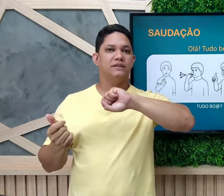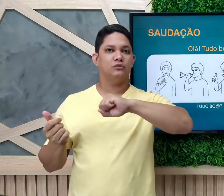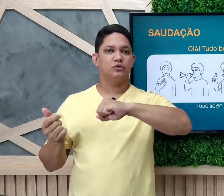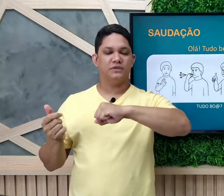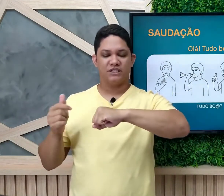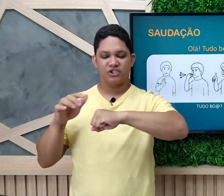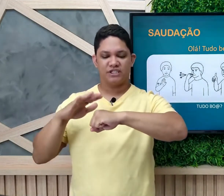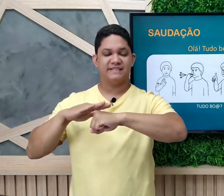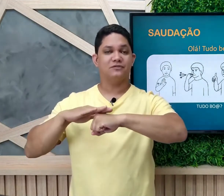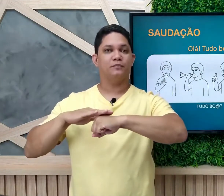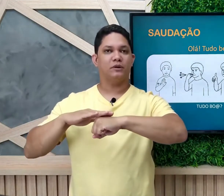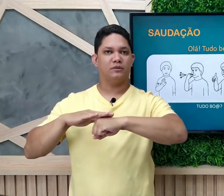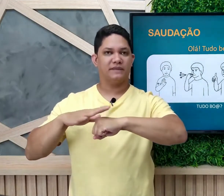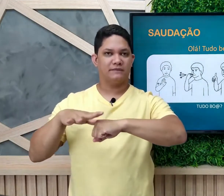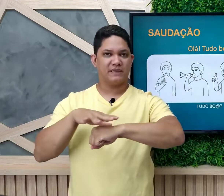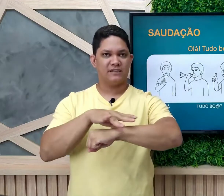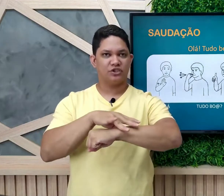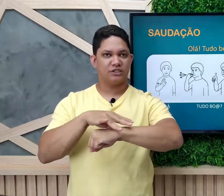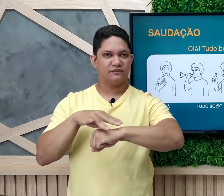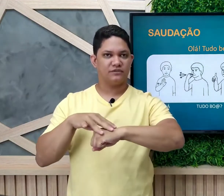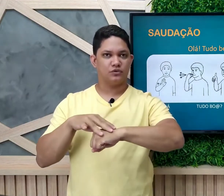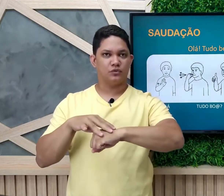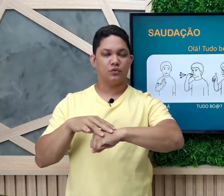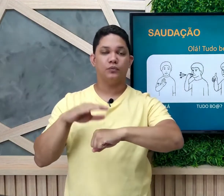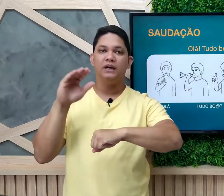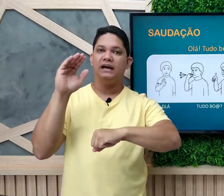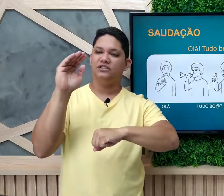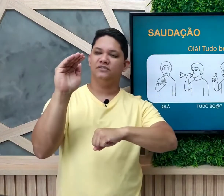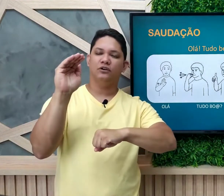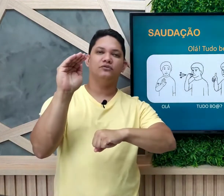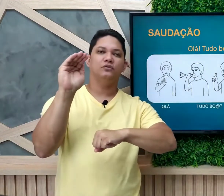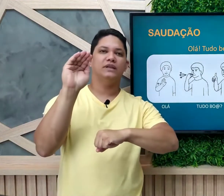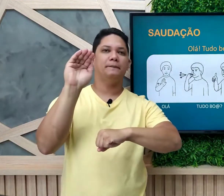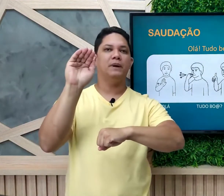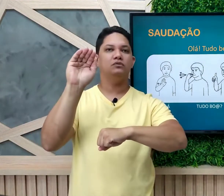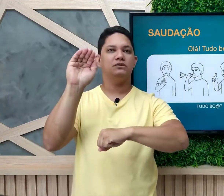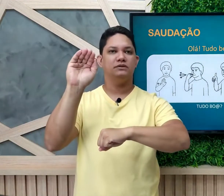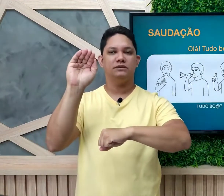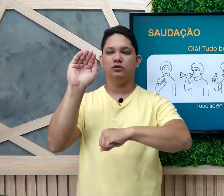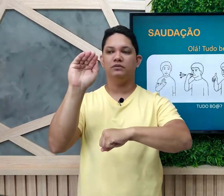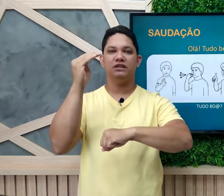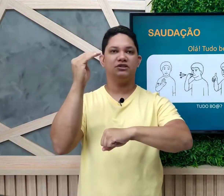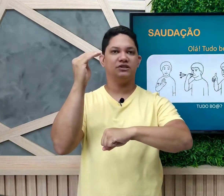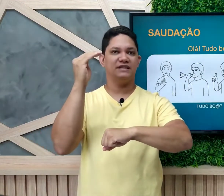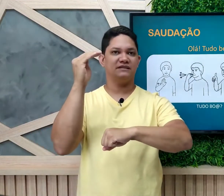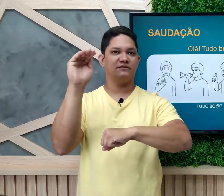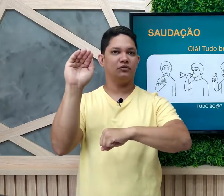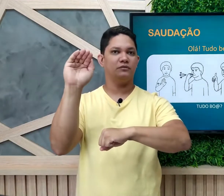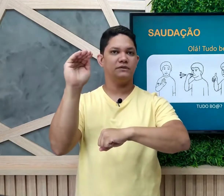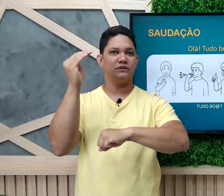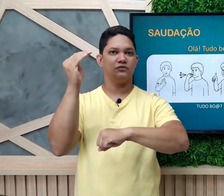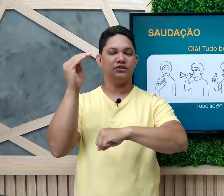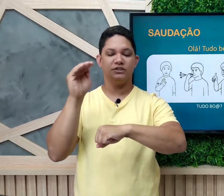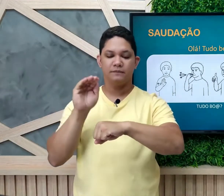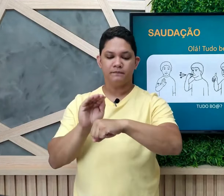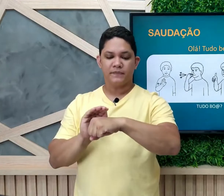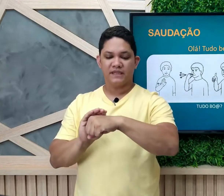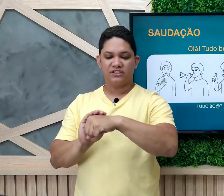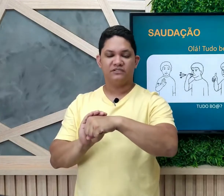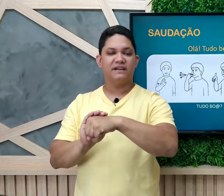não dominante em S com palma para baixo, aqui na frente do corpo. A gente vai configurar a mão dominante dessa forma, em coxinha. E a gente vai